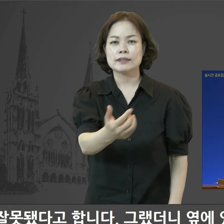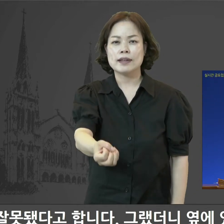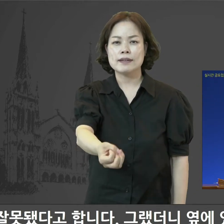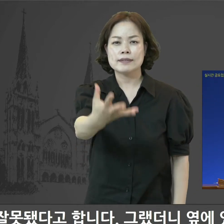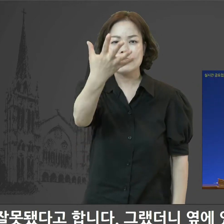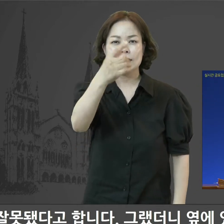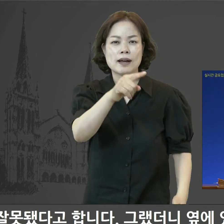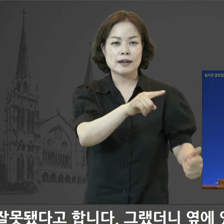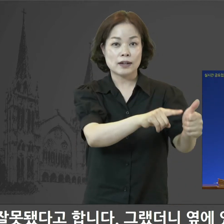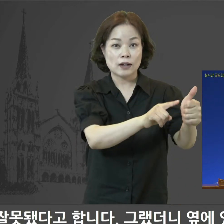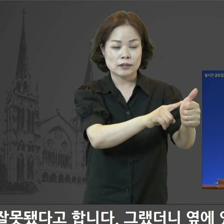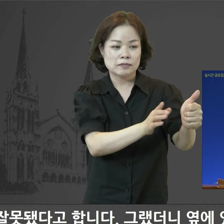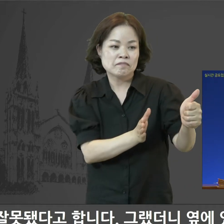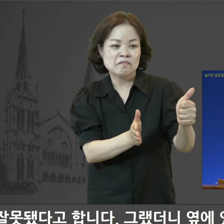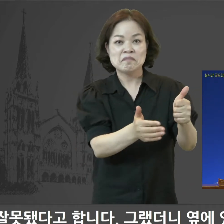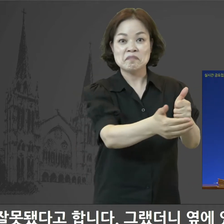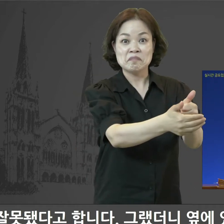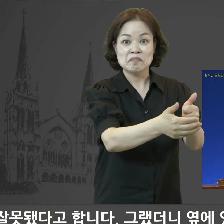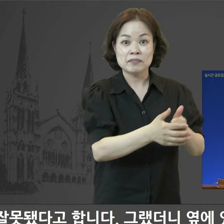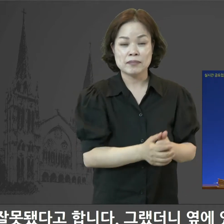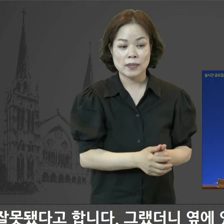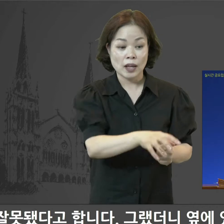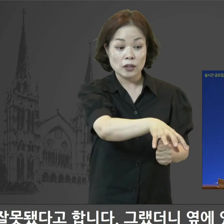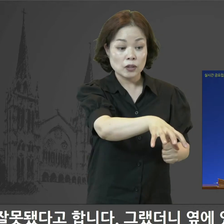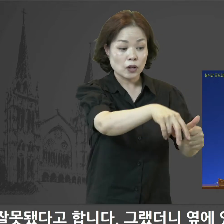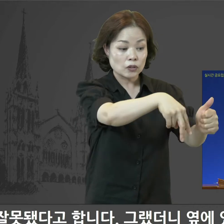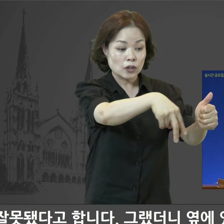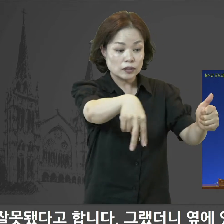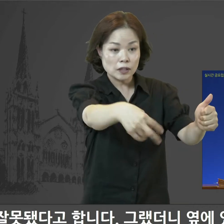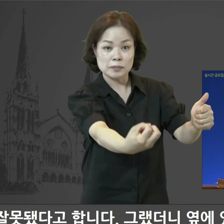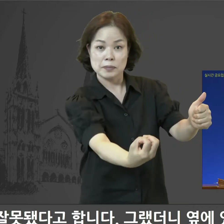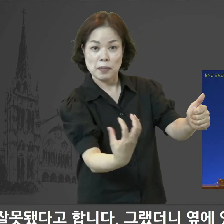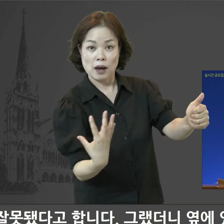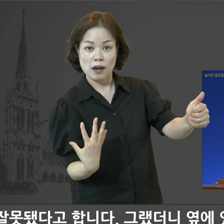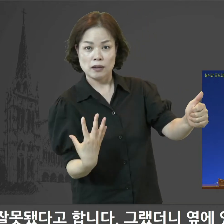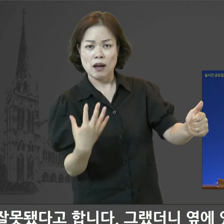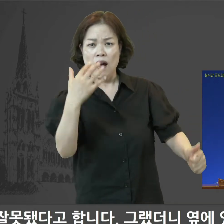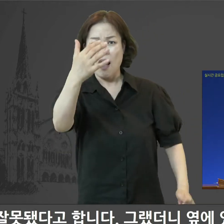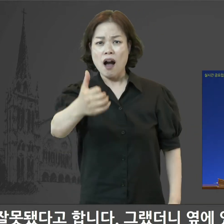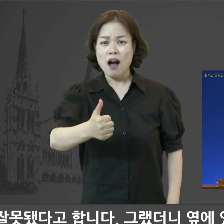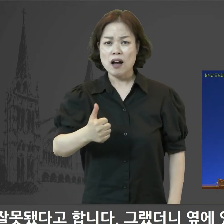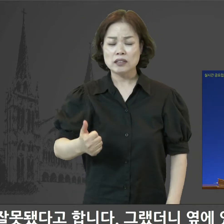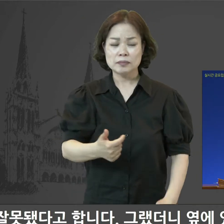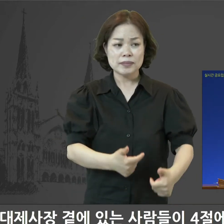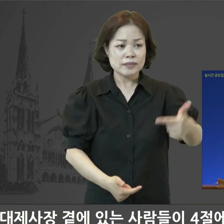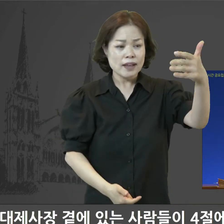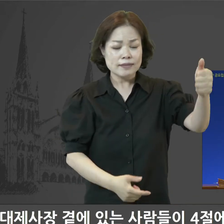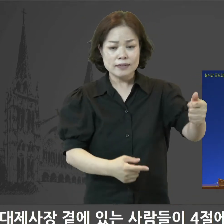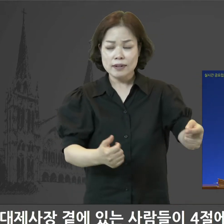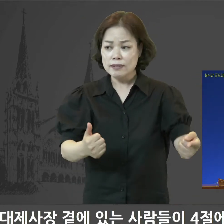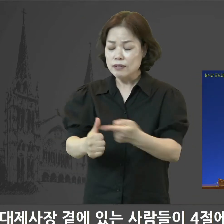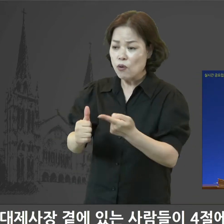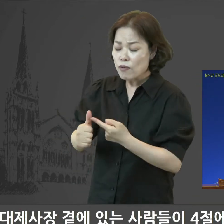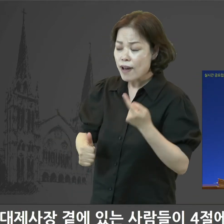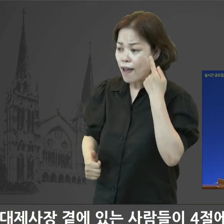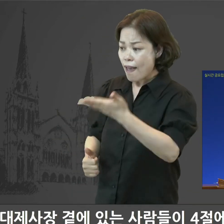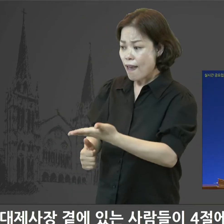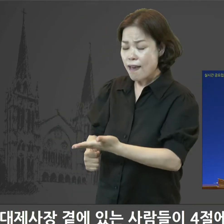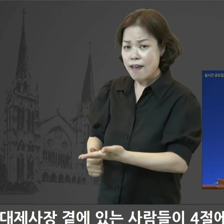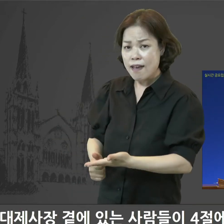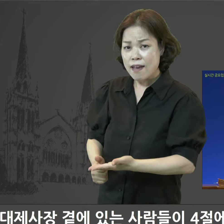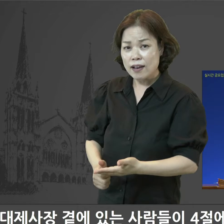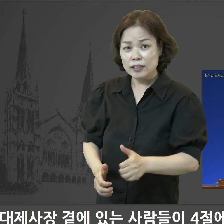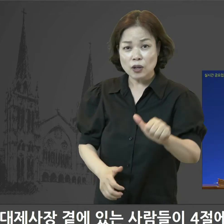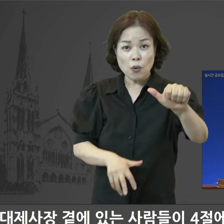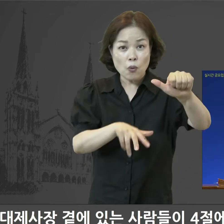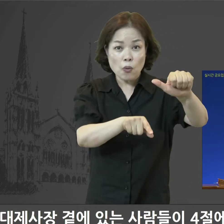대제사장을 이제 옹호하는 겁니다. 곁에 선 사람들이 말하되 하나님의 대제사장을 네가 욕하느냐.